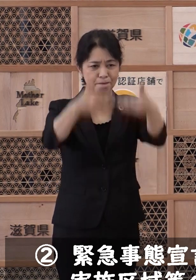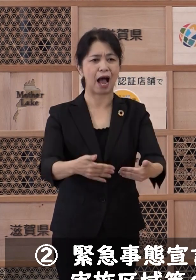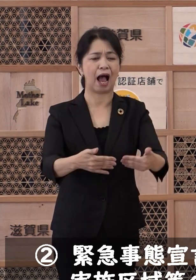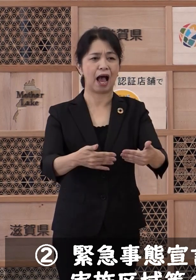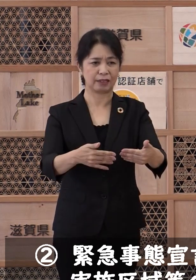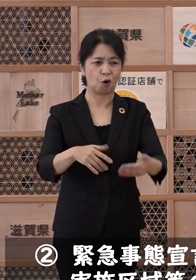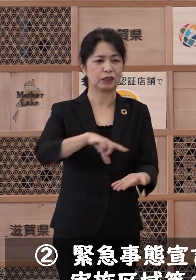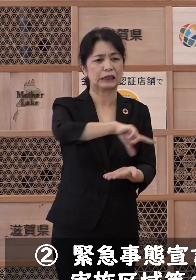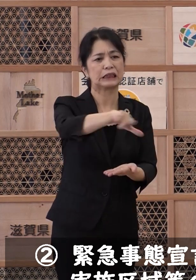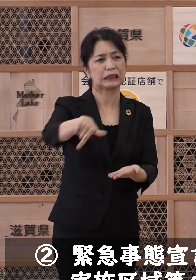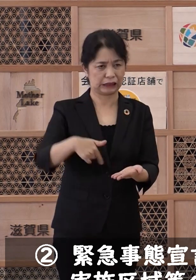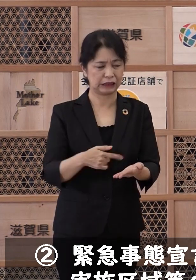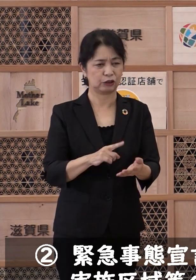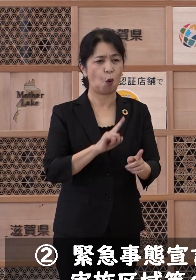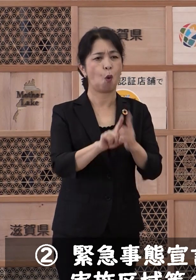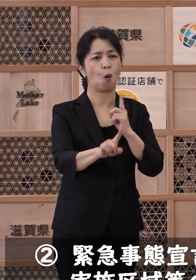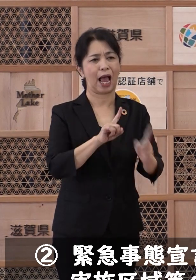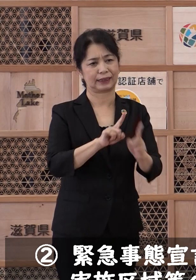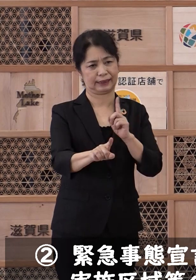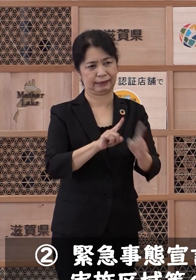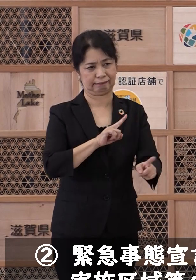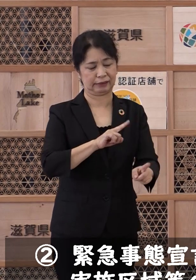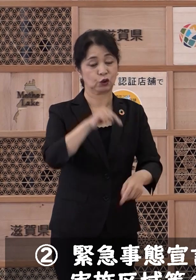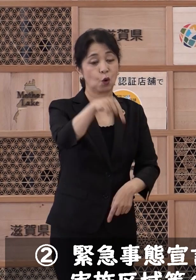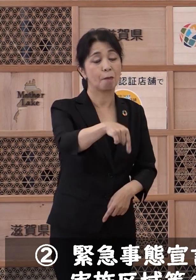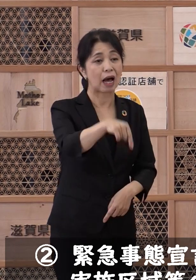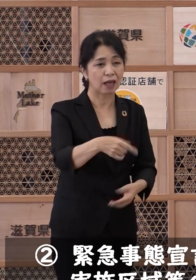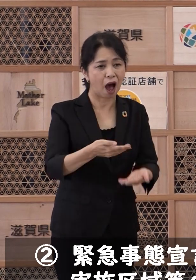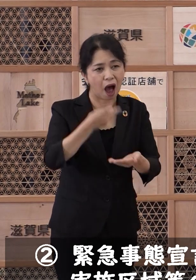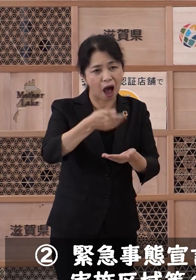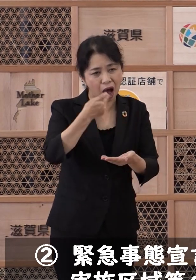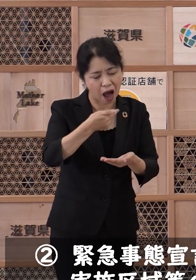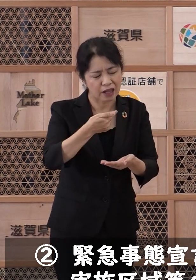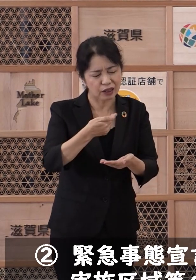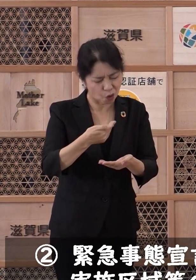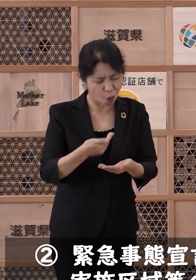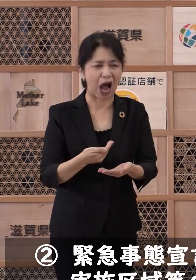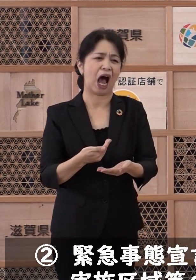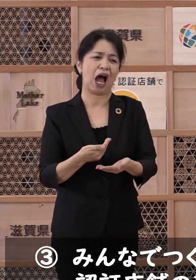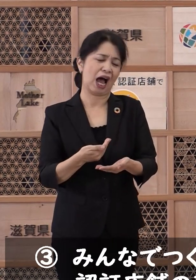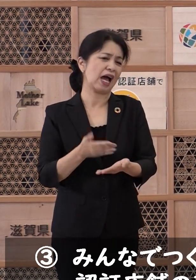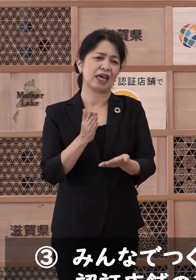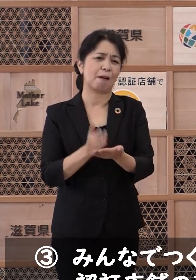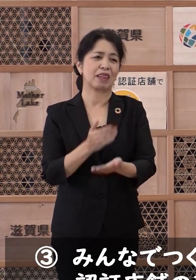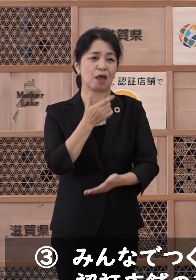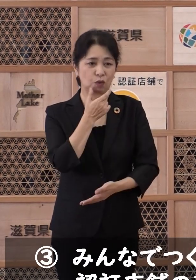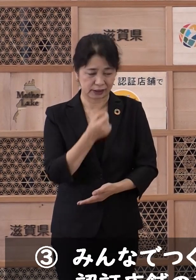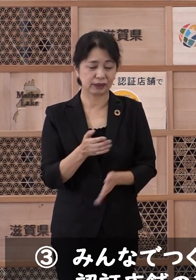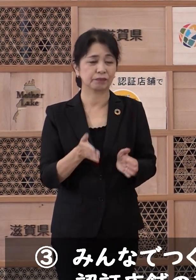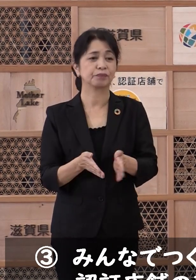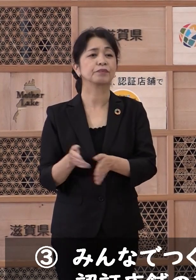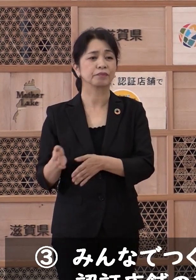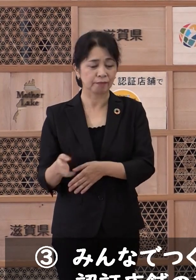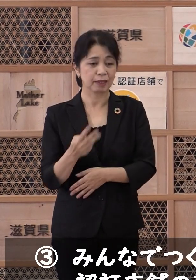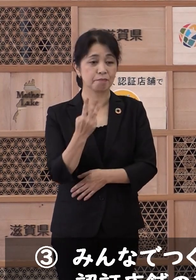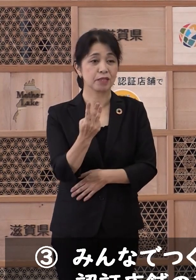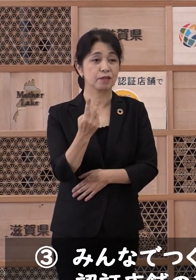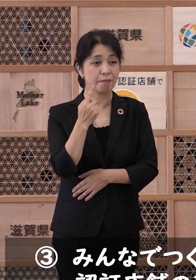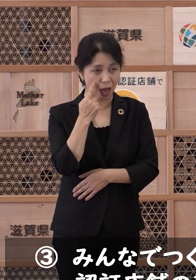域等への往来、その地域での会食を極力控えてほしいということ。三つ目は県内におい